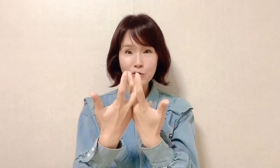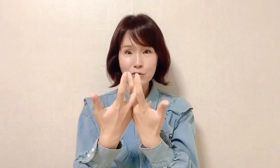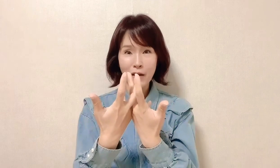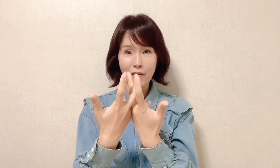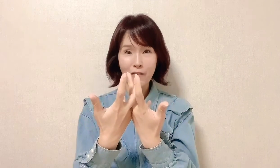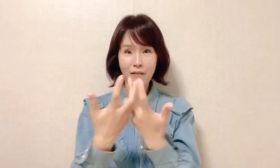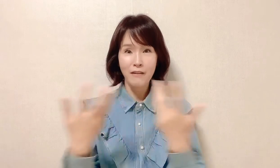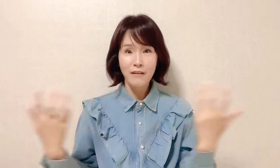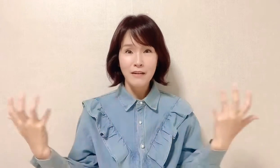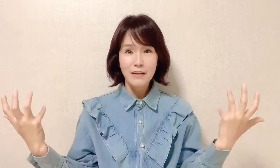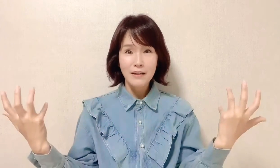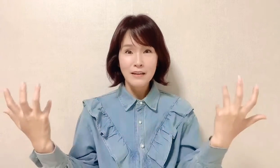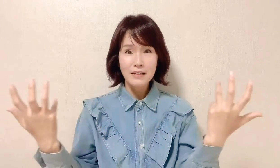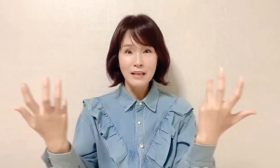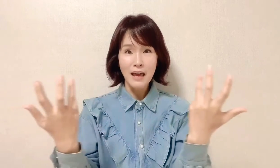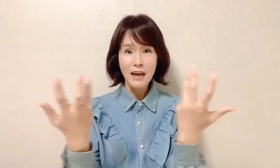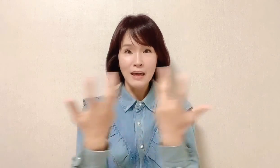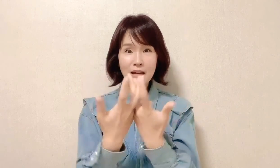끼워주세요. 이게